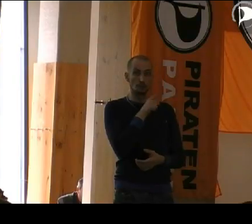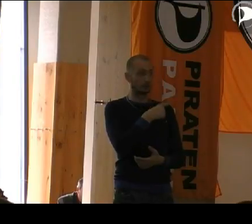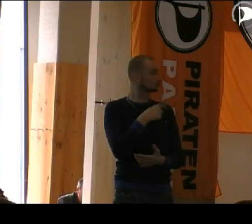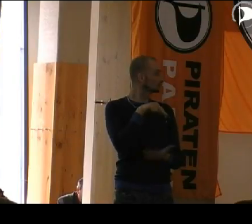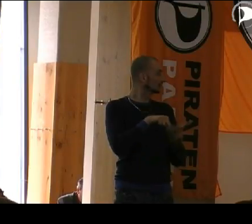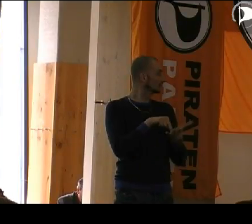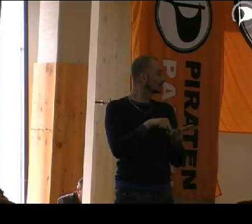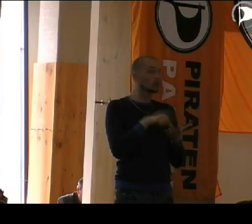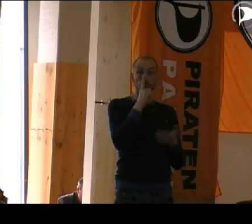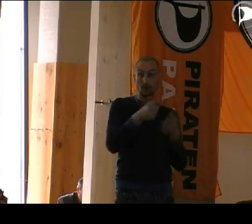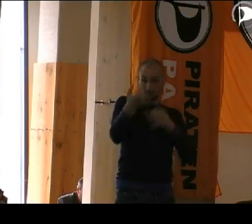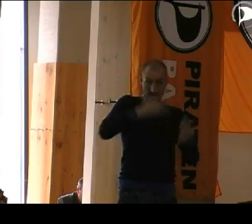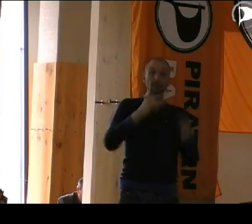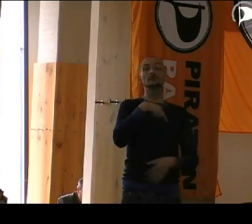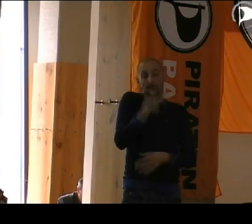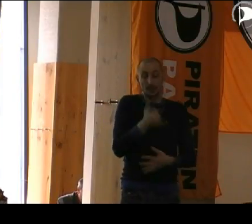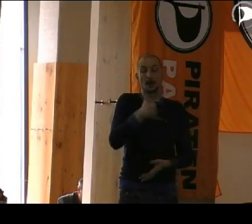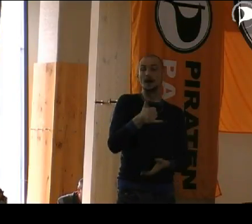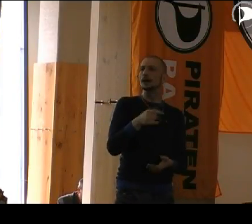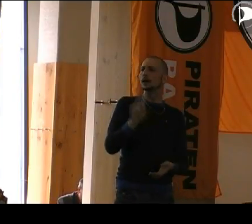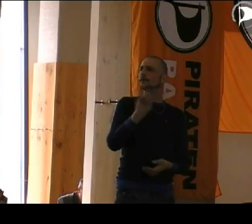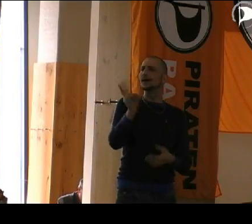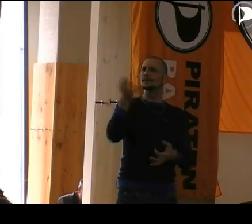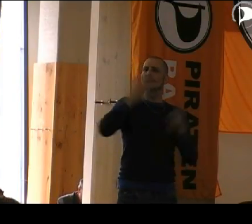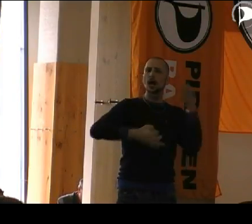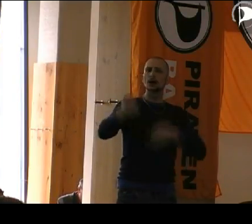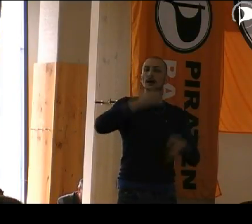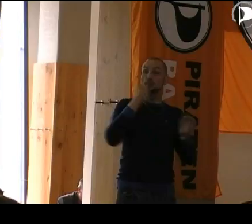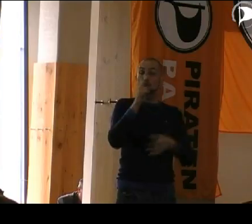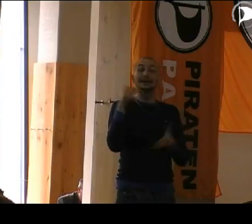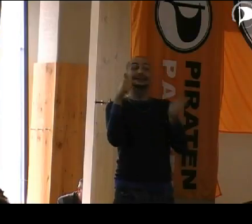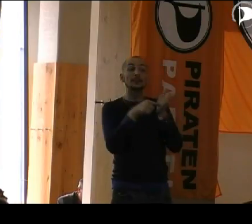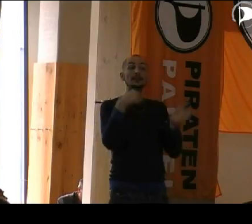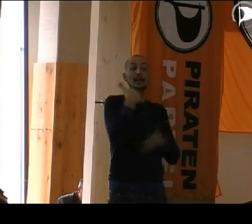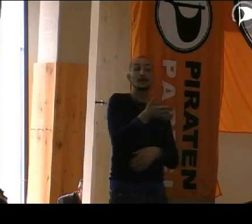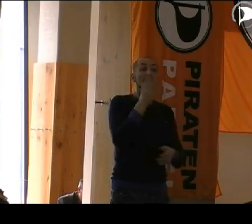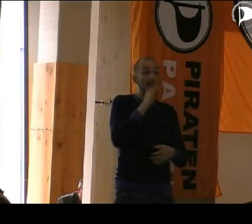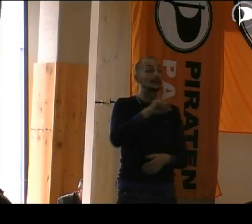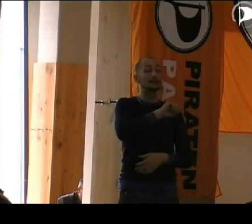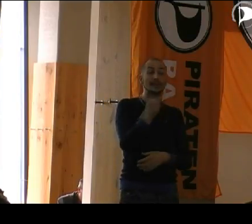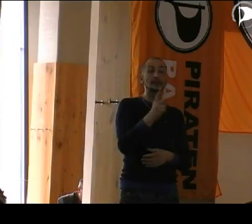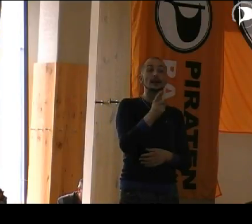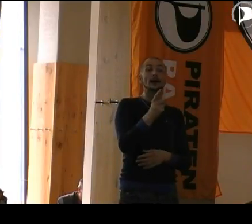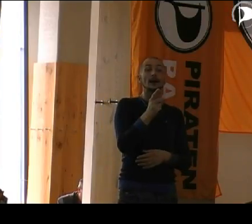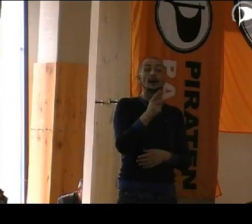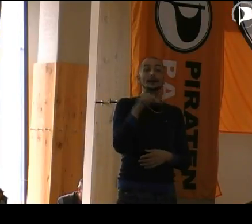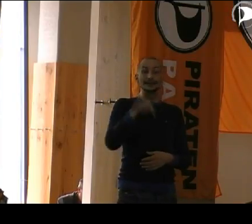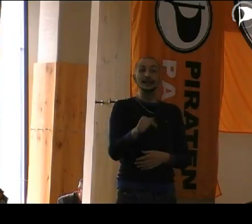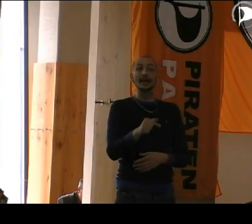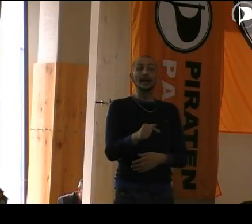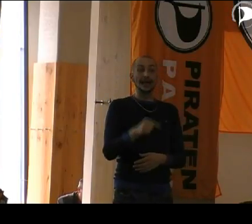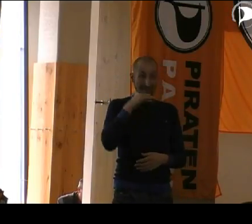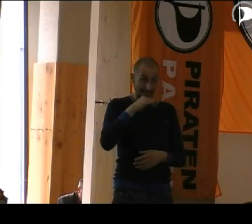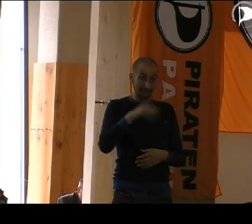gibt es braten zu diesem angriff nur so als hinweis welche keine redebeiträge oder vorgestellt gibt es eine abstimmung